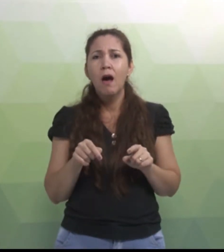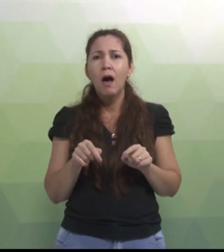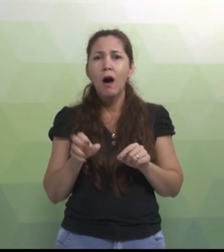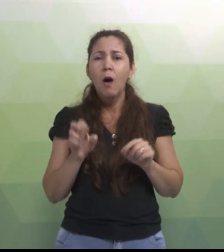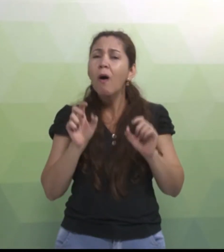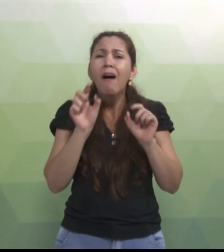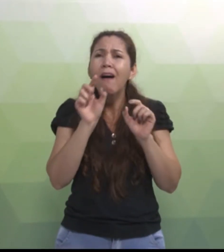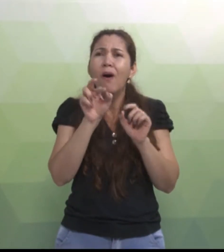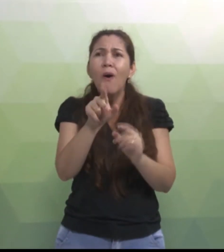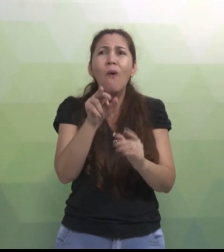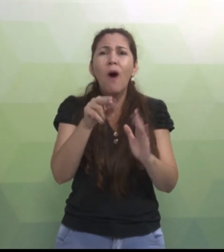metodologia.